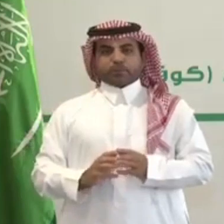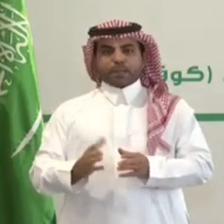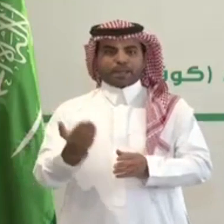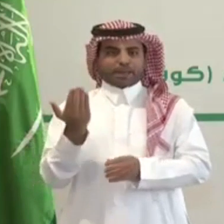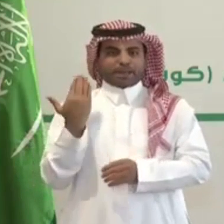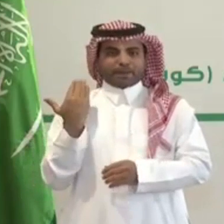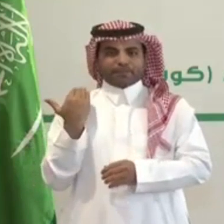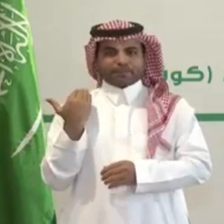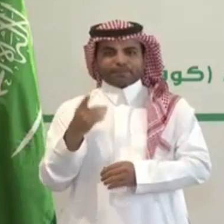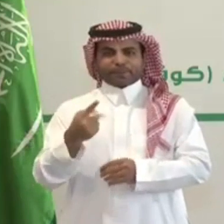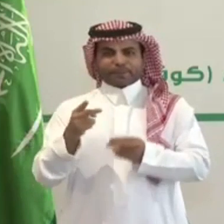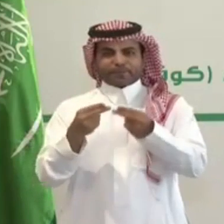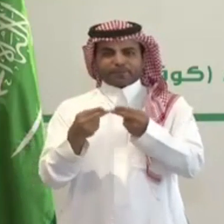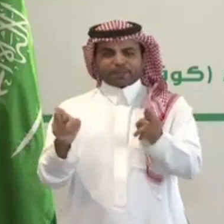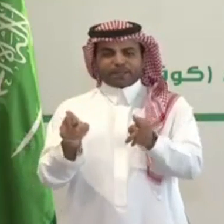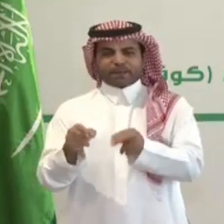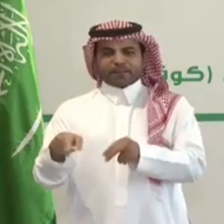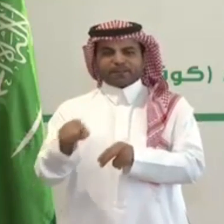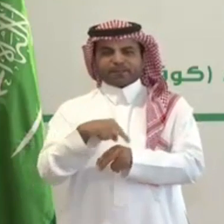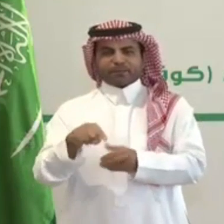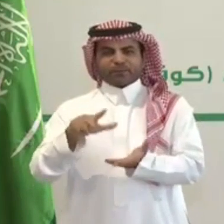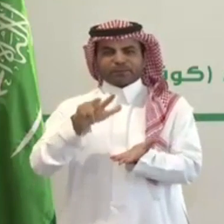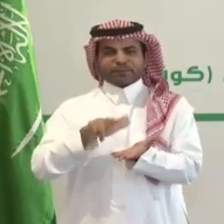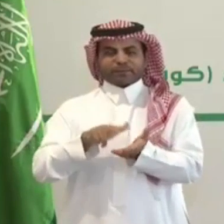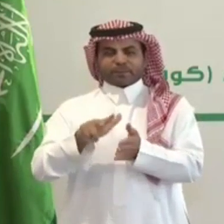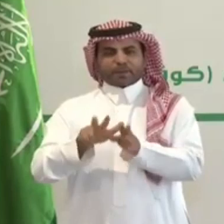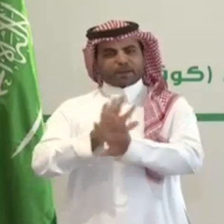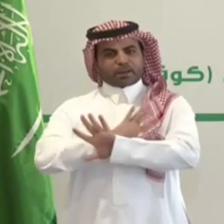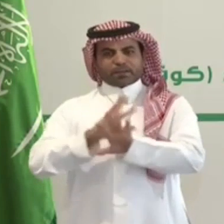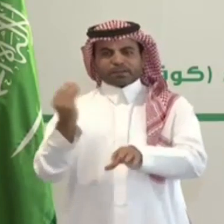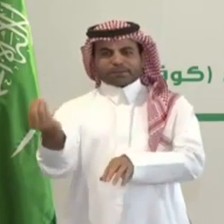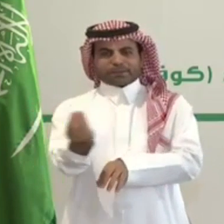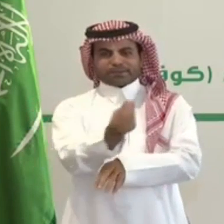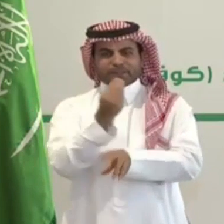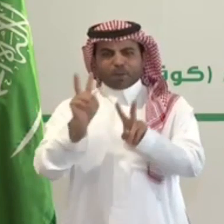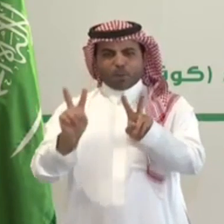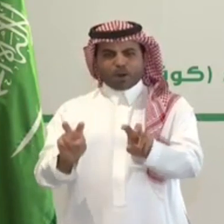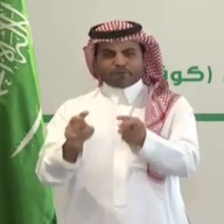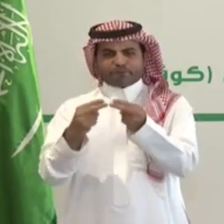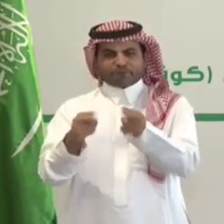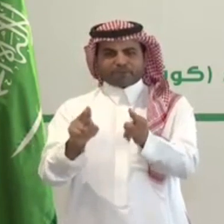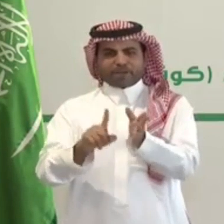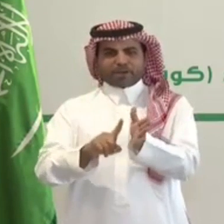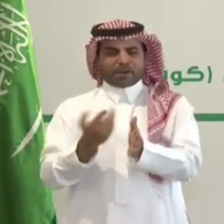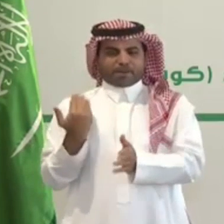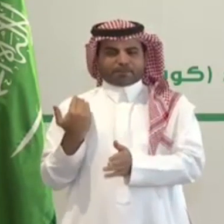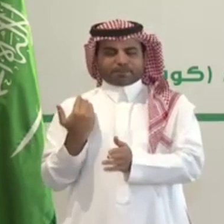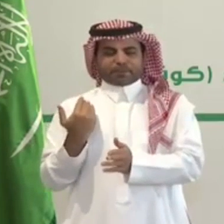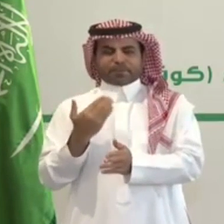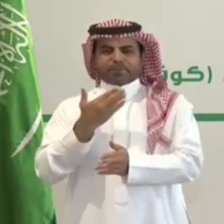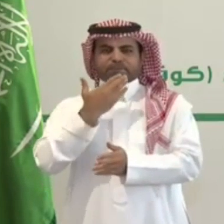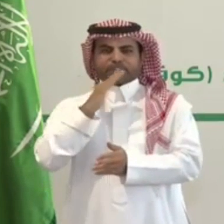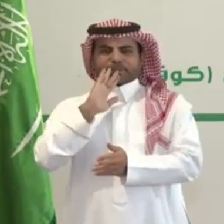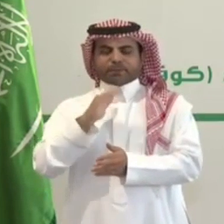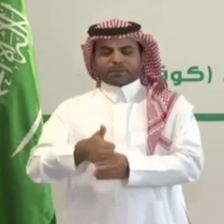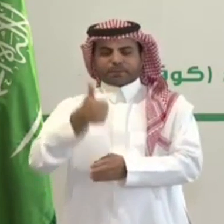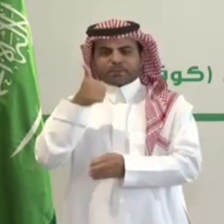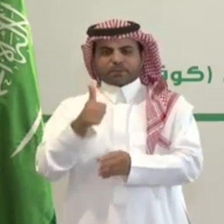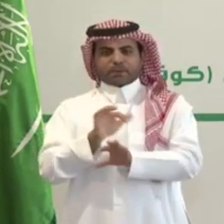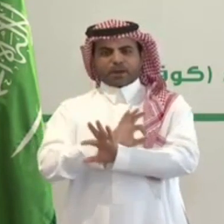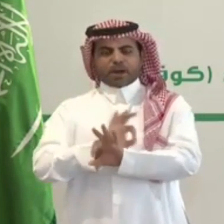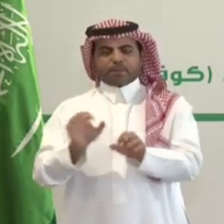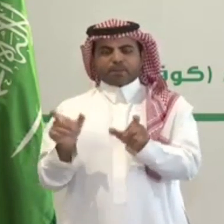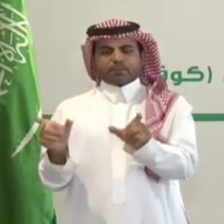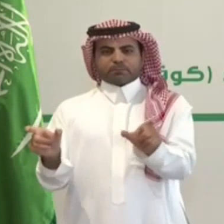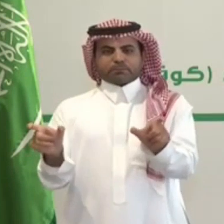بالأمس كان أول يوم لتطبيق قرار منع التجول. بفضل الله تعالى تم مباشرة تطبيق قرار